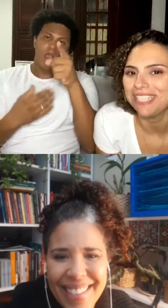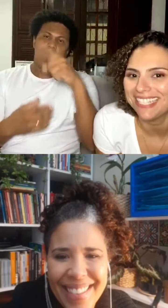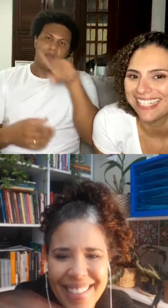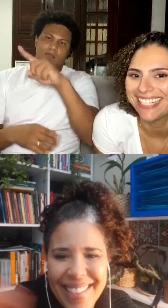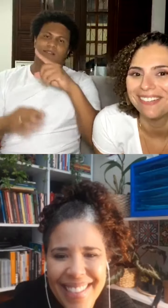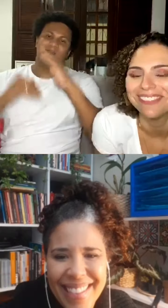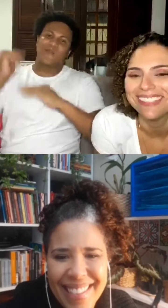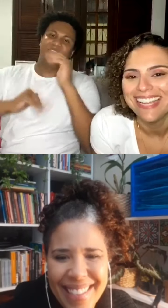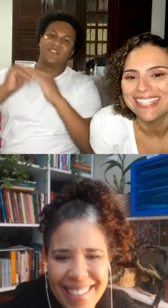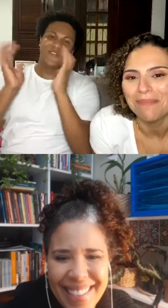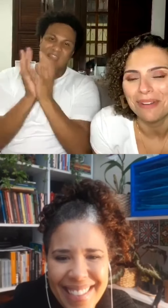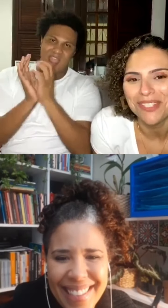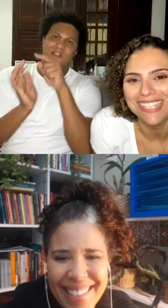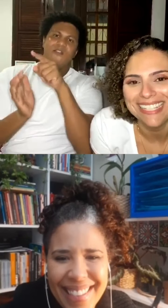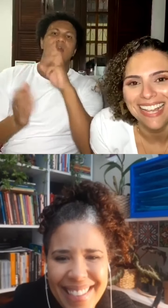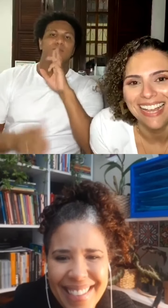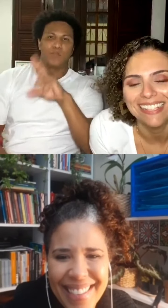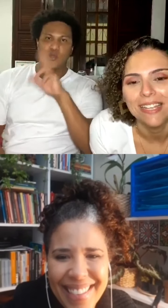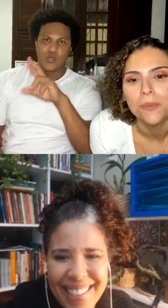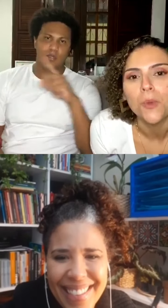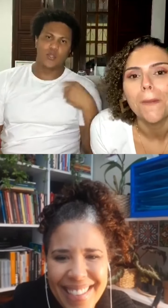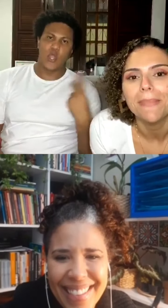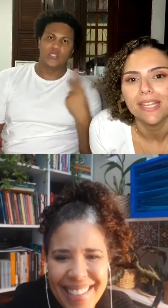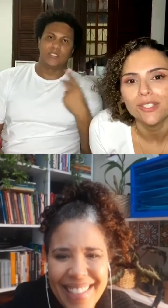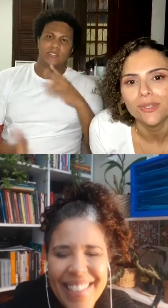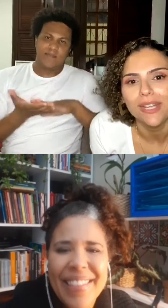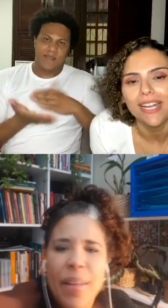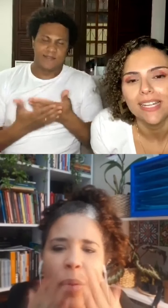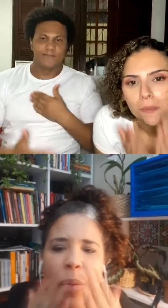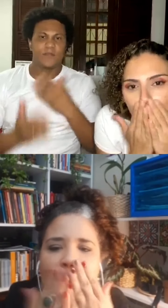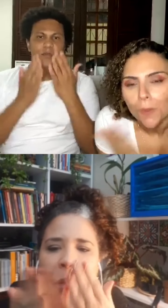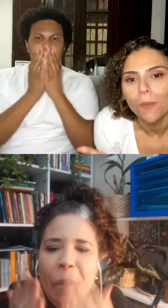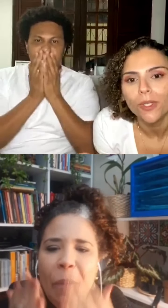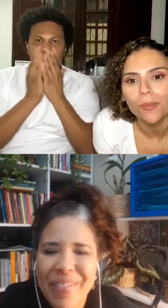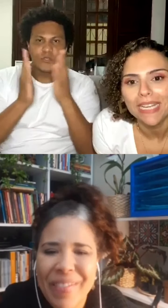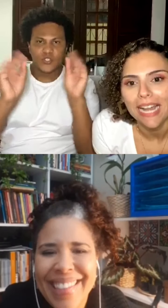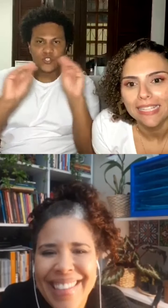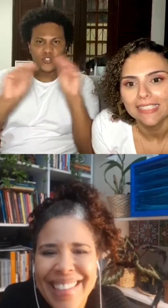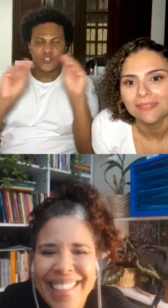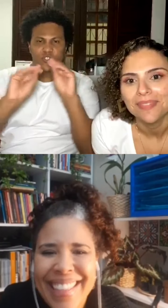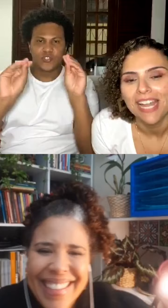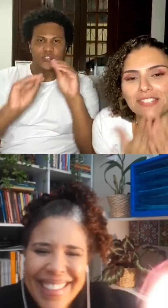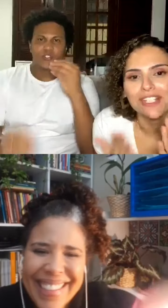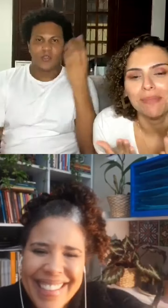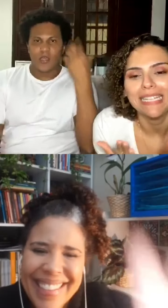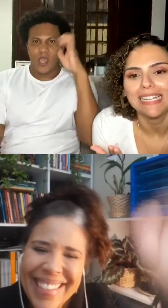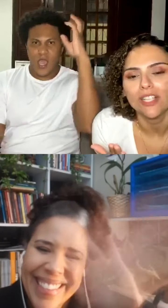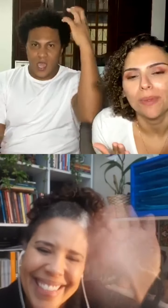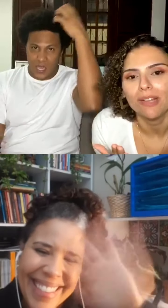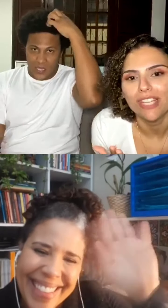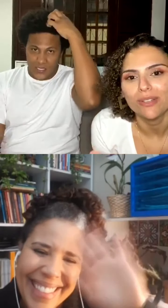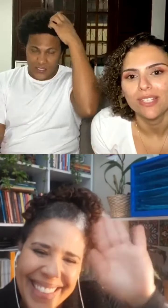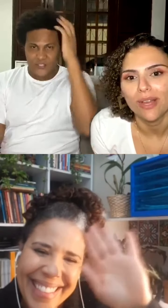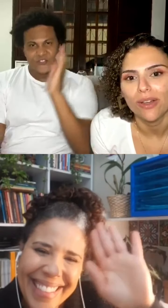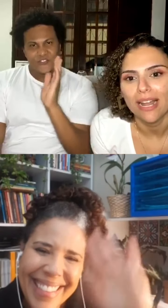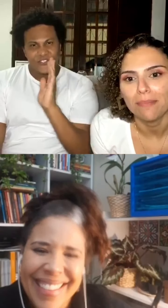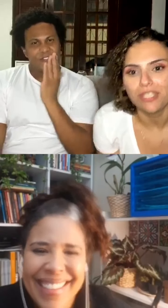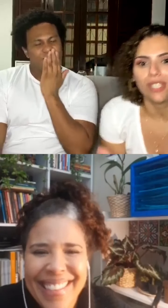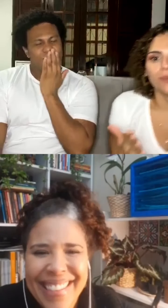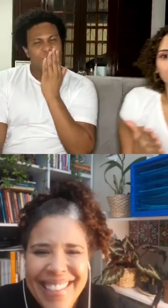meninas que são profissionais da área. Beijo, Érica. Muito obrigada. A gente vai chamar a Andréia só para dar um tchauzinho